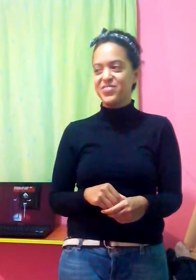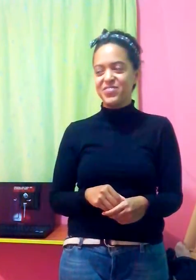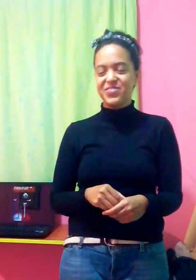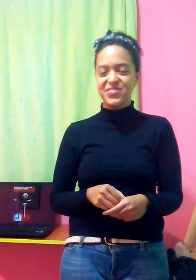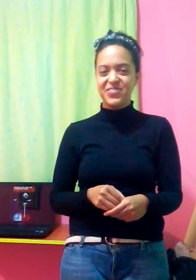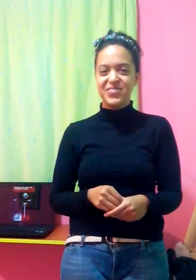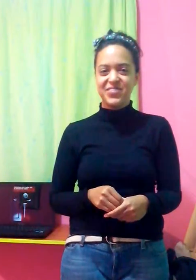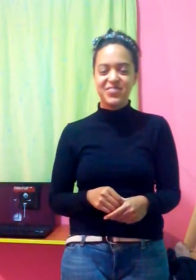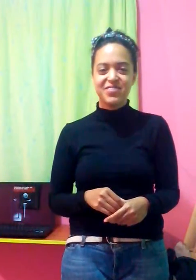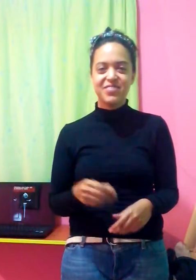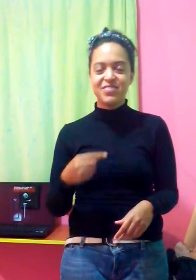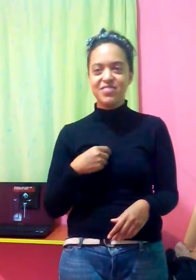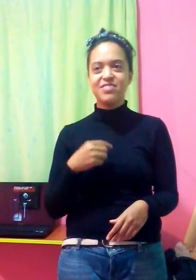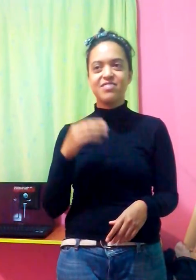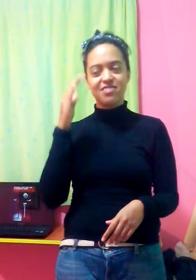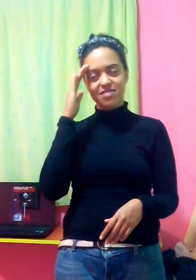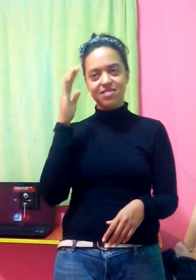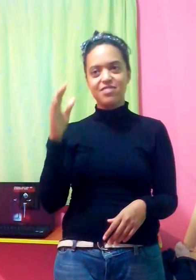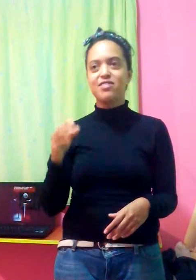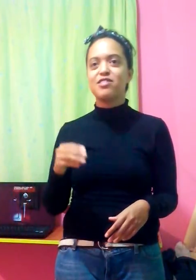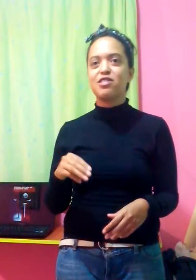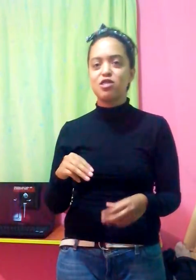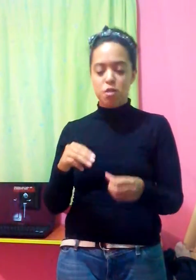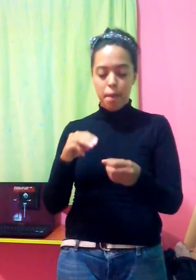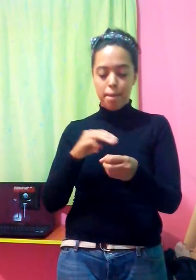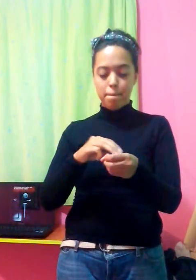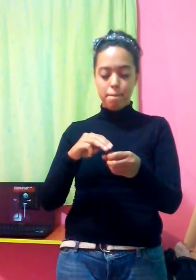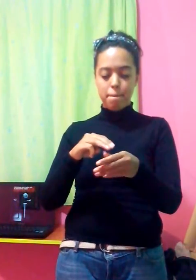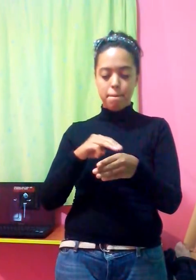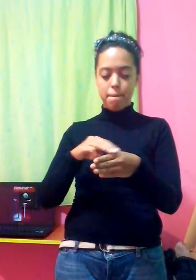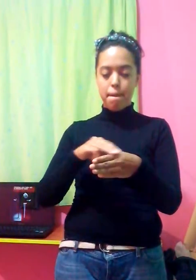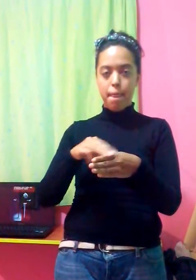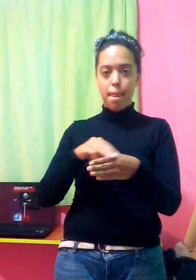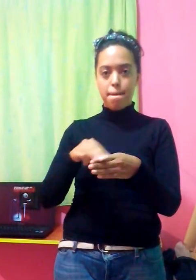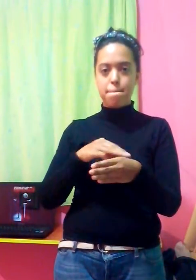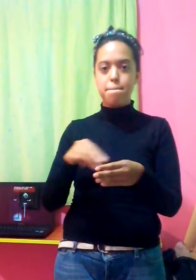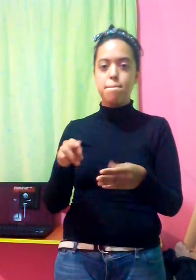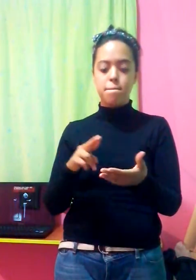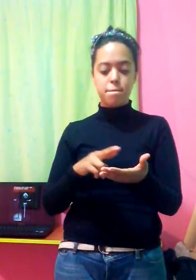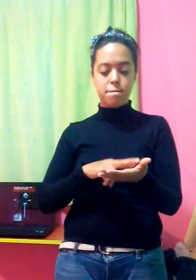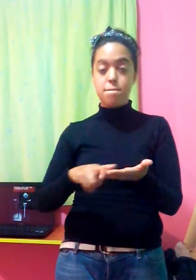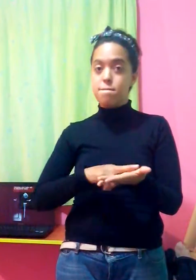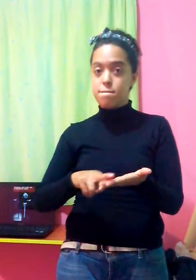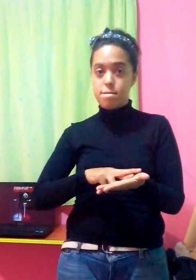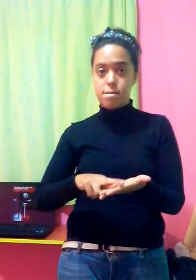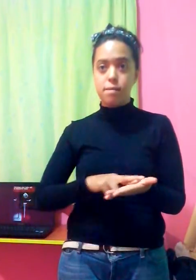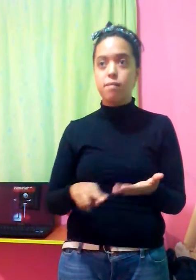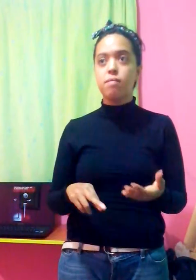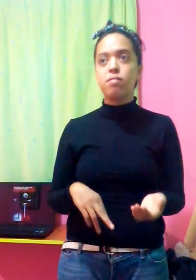Yo conozco morado, rosa, punto. No, es lila, fiucha, fiuchita, mamé. Ahí donde salió la vez